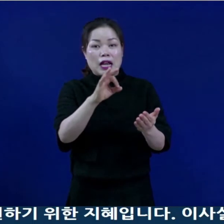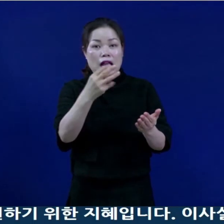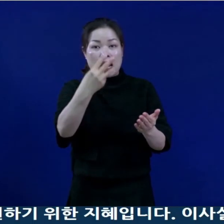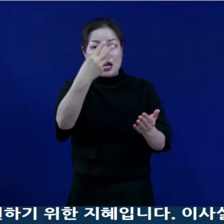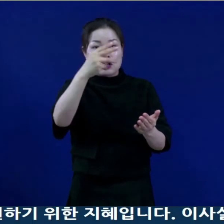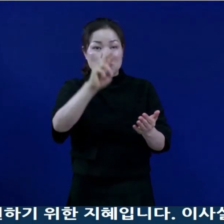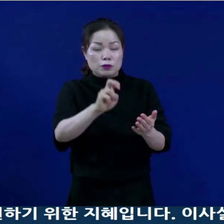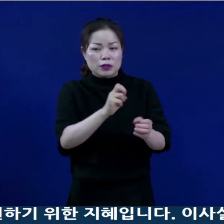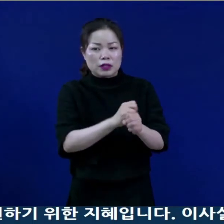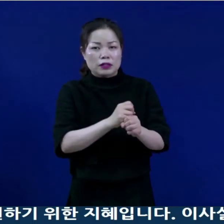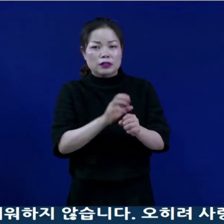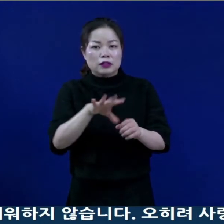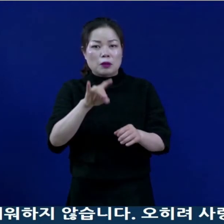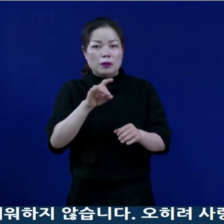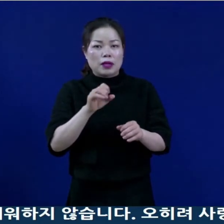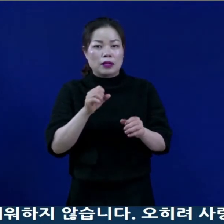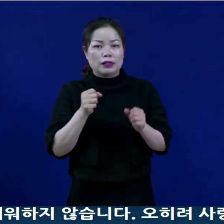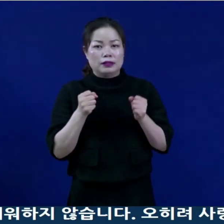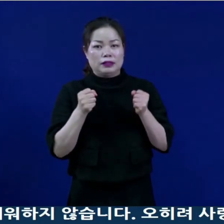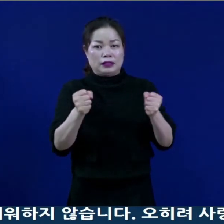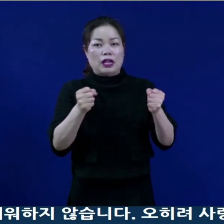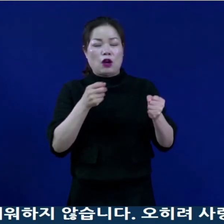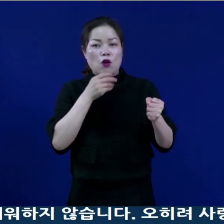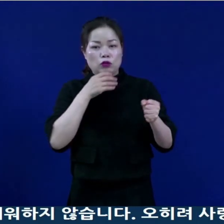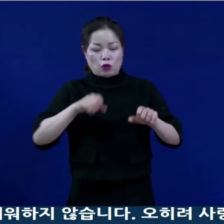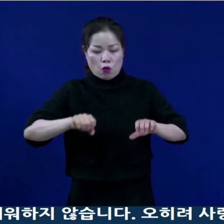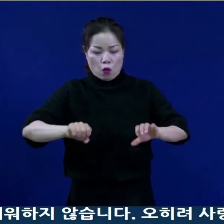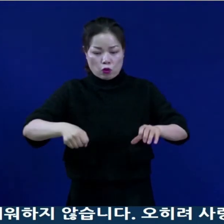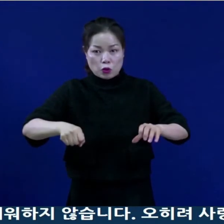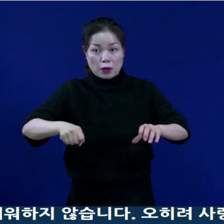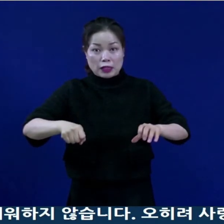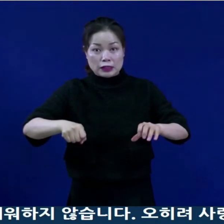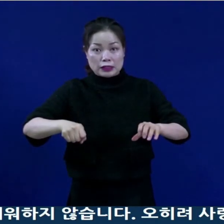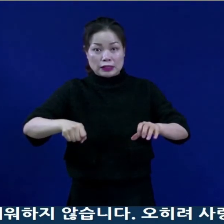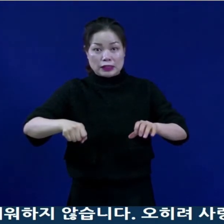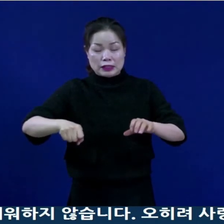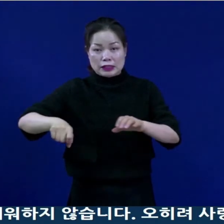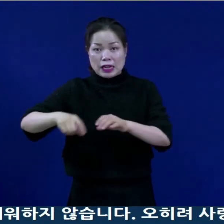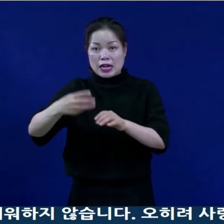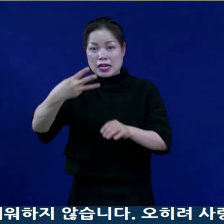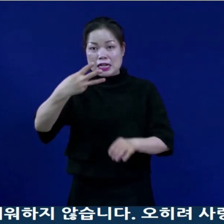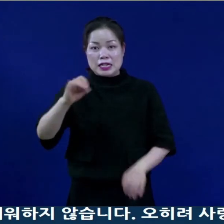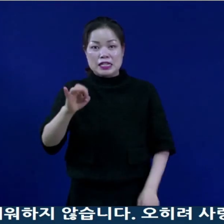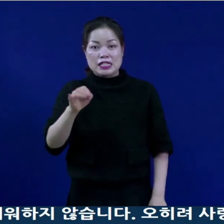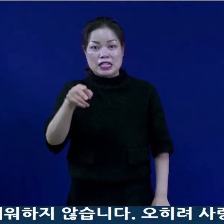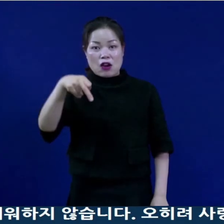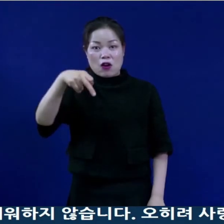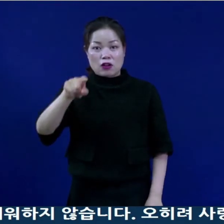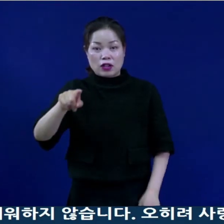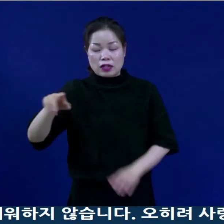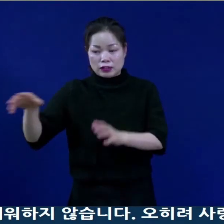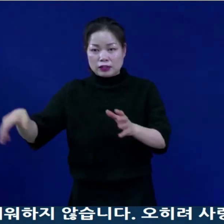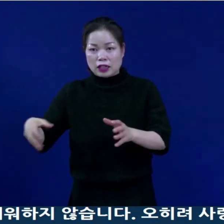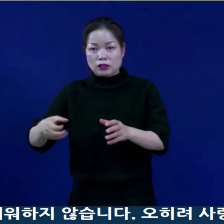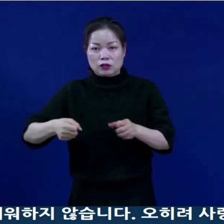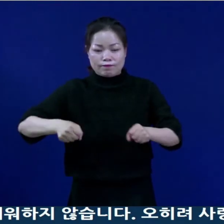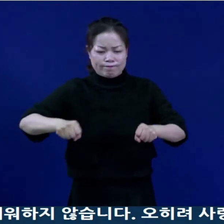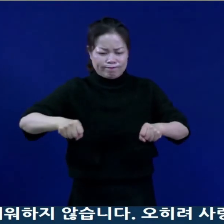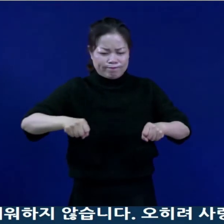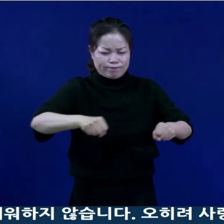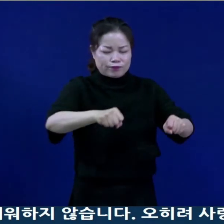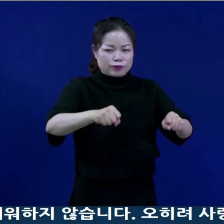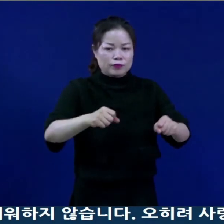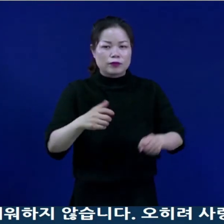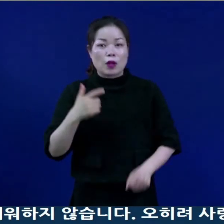처음에는 차도 없어서 오토바이에다가 리어카를 묶어서 거기에다가 자재를 싣고 이것저것을 다니셨습니다. 제가 어릴 때